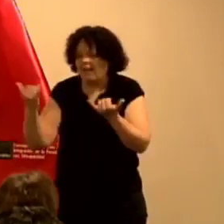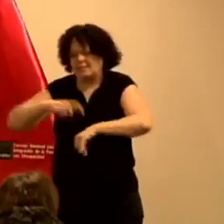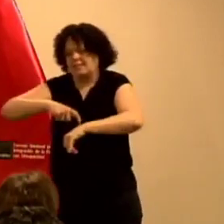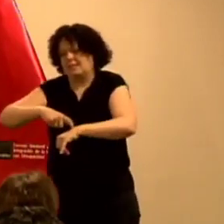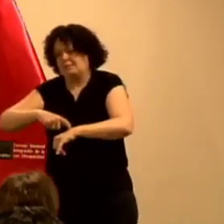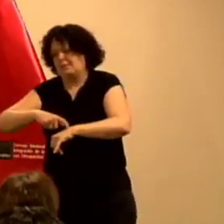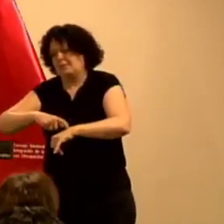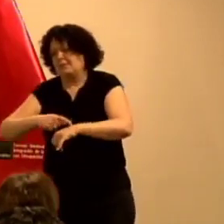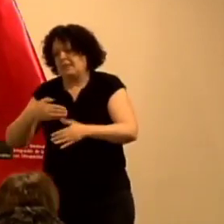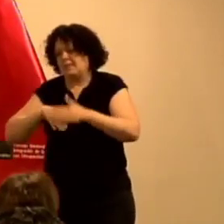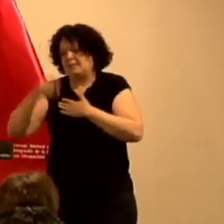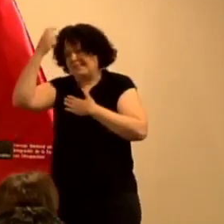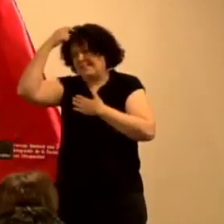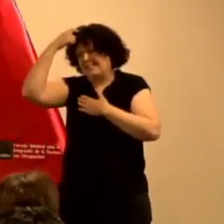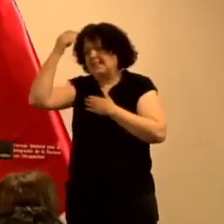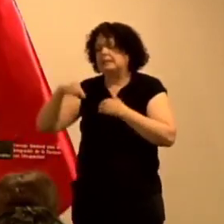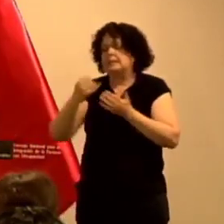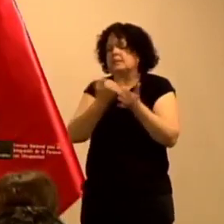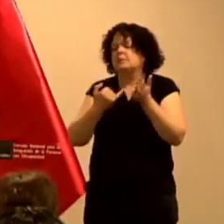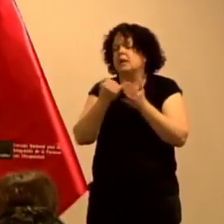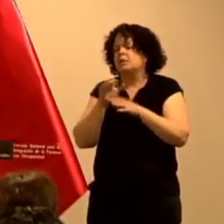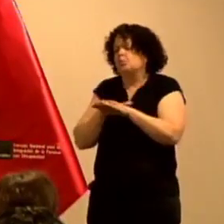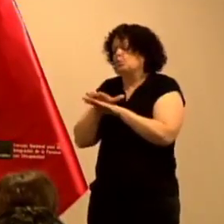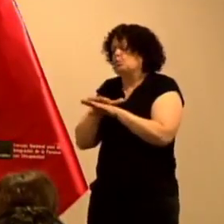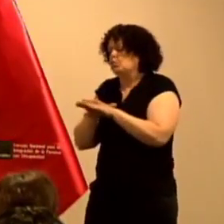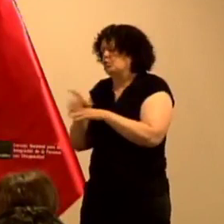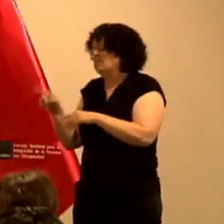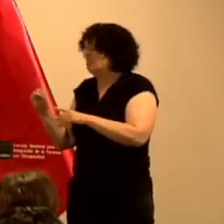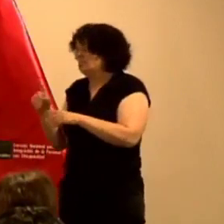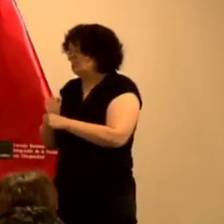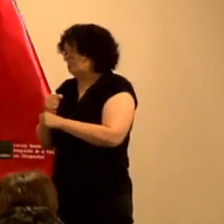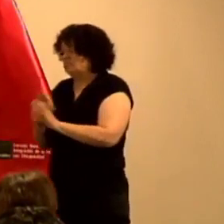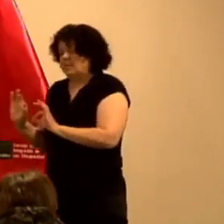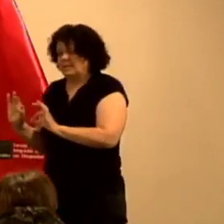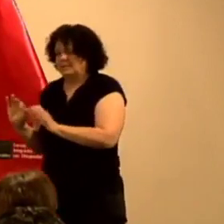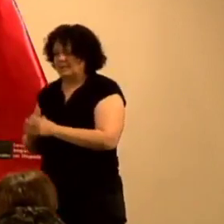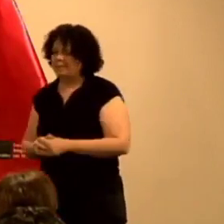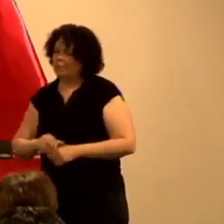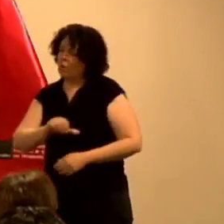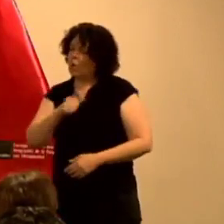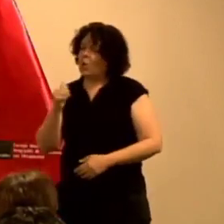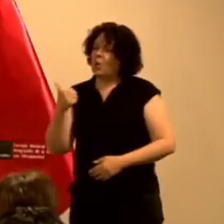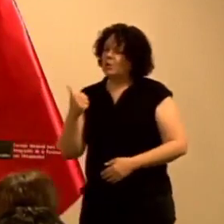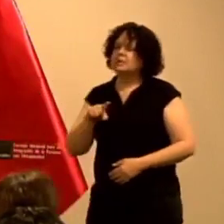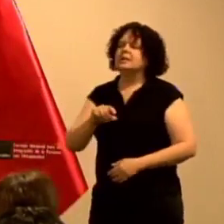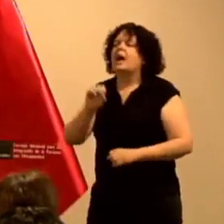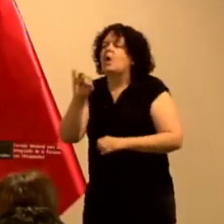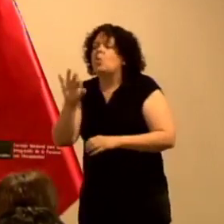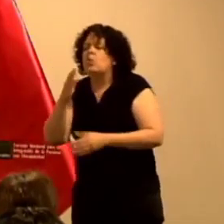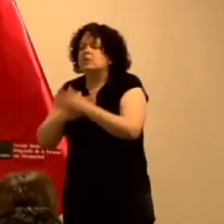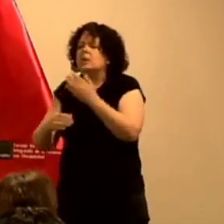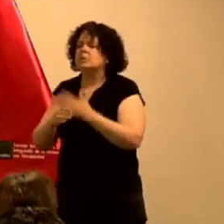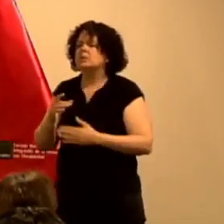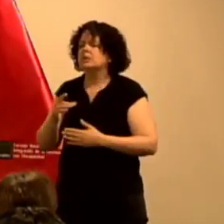el imaginario de las personas con discapacidad. El otro tema es que algunos tipos de discapacidad son poco visibles.